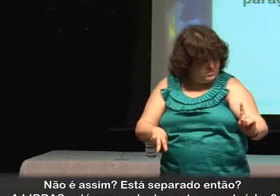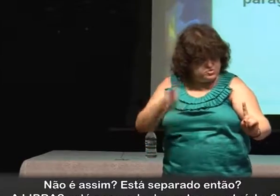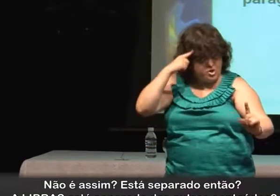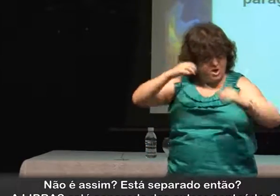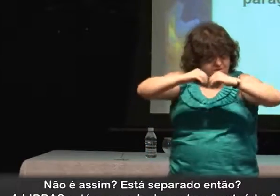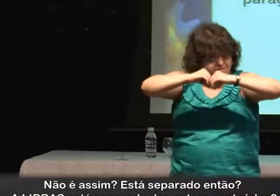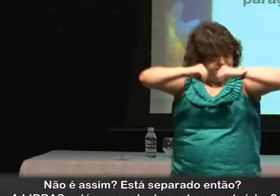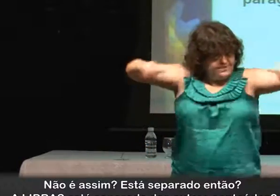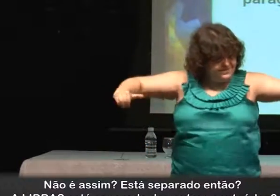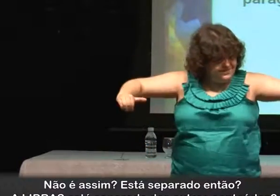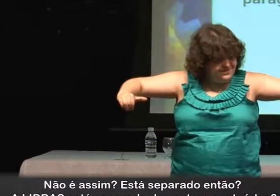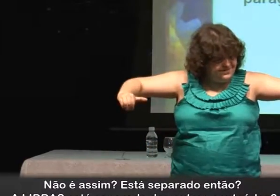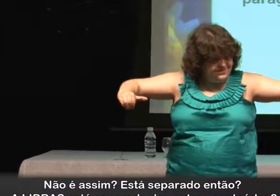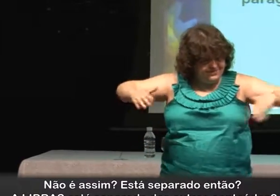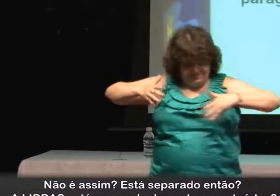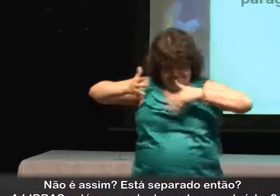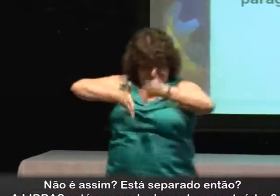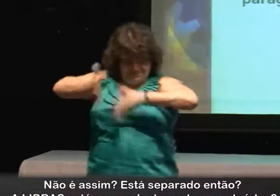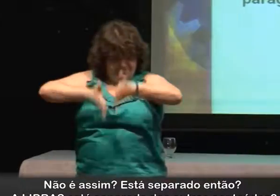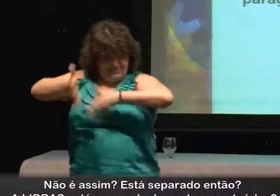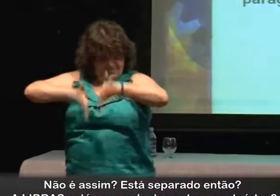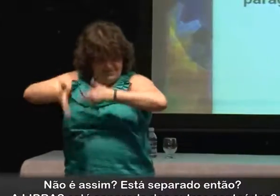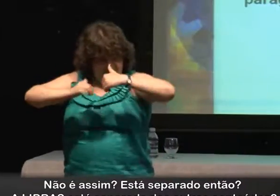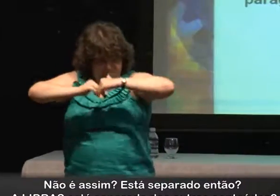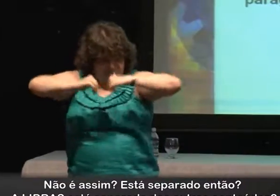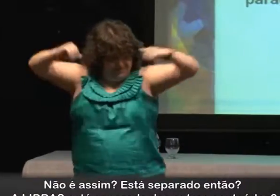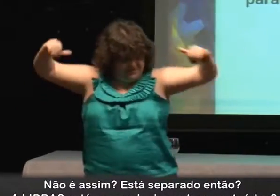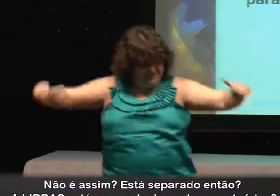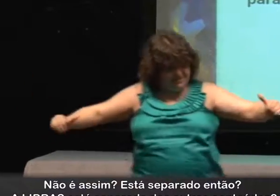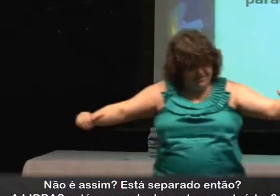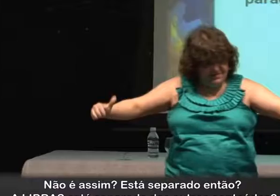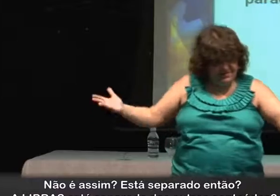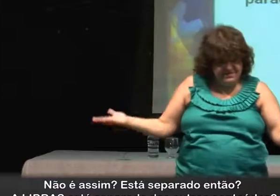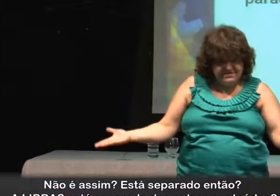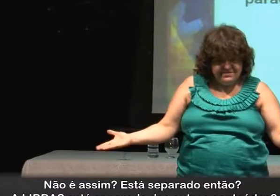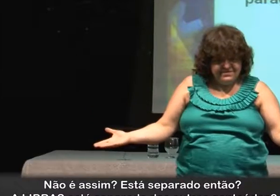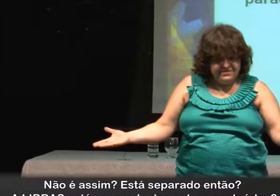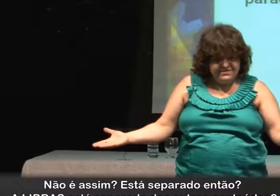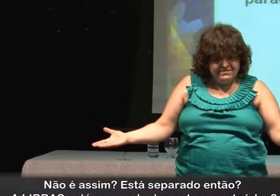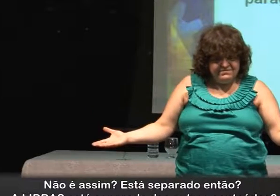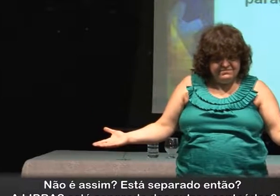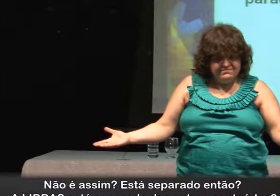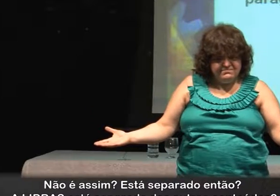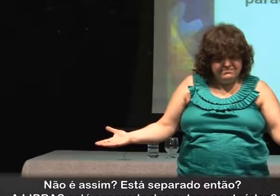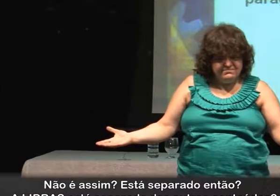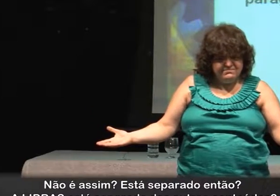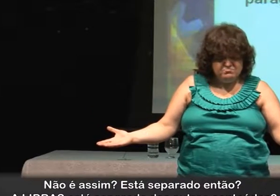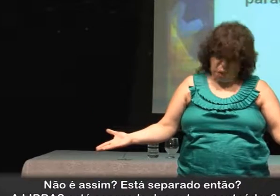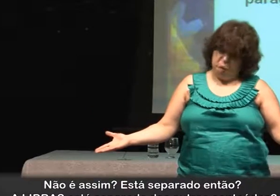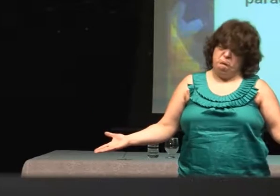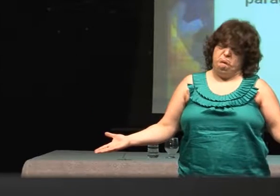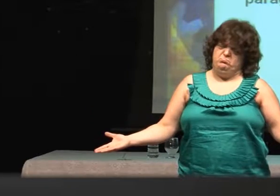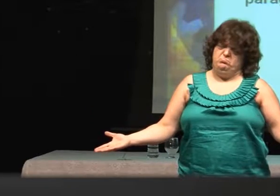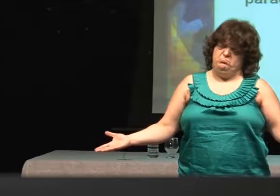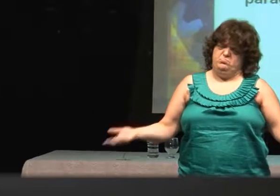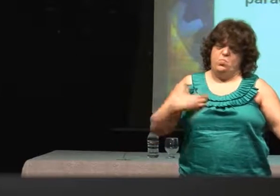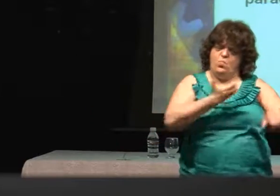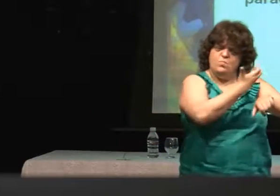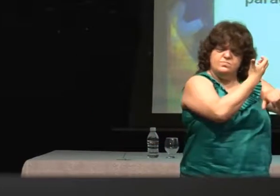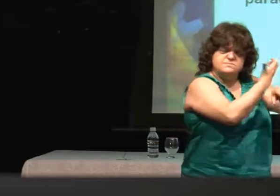é assim? Está separado, então? A Libras está separada dos outros conteúdos? Ué.